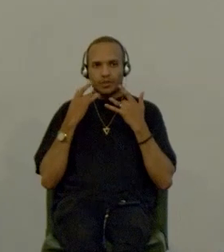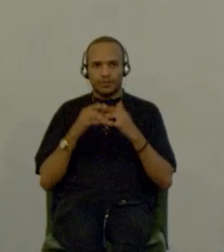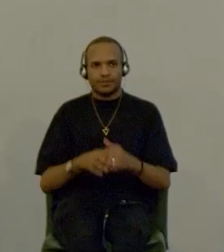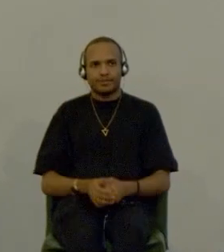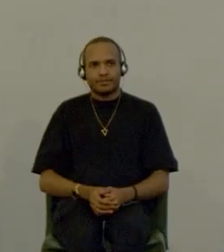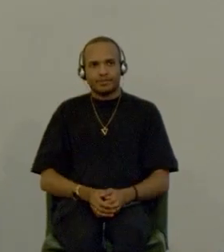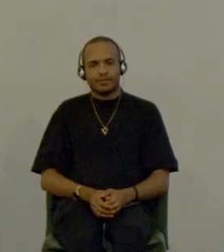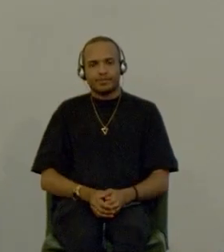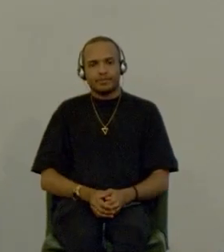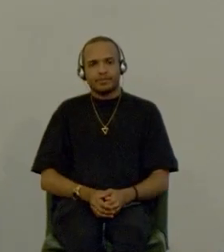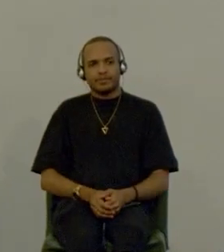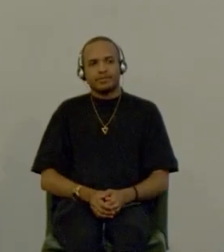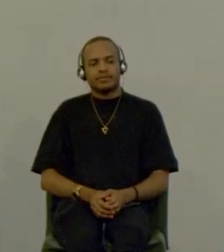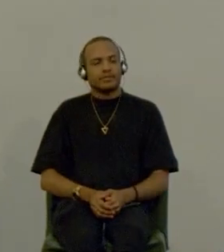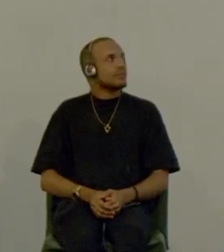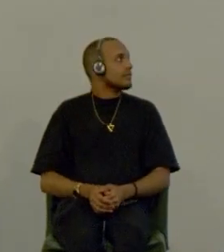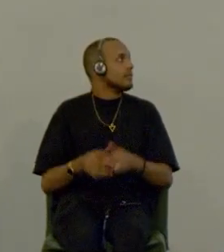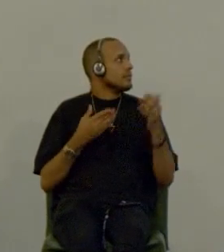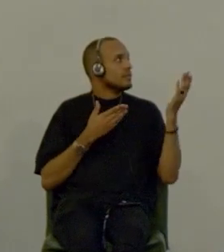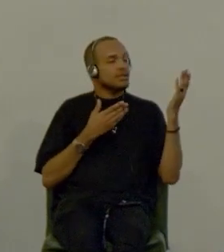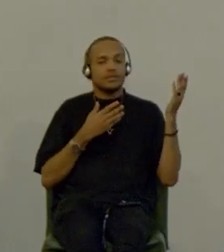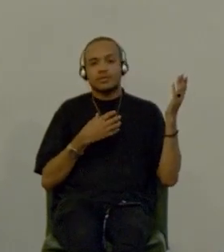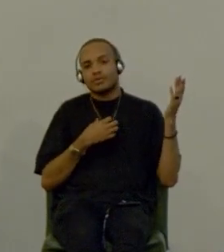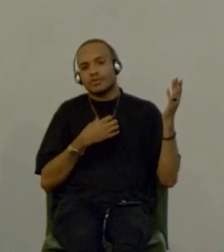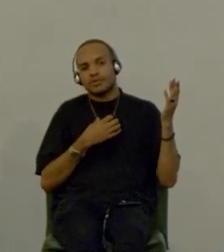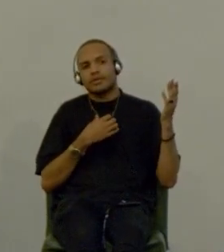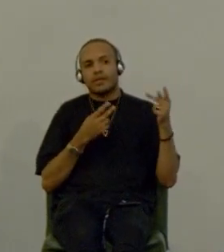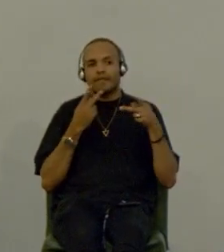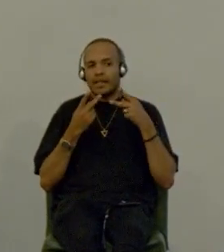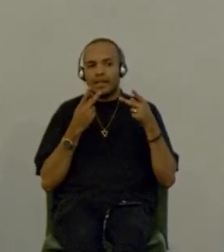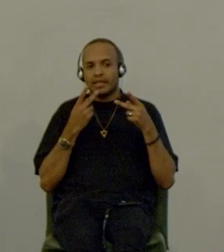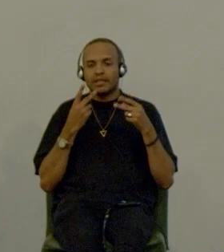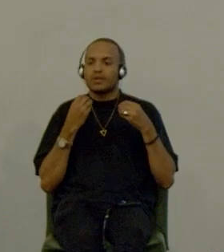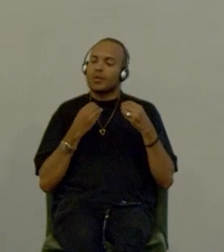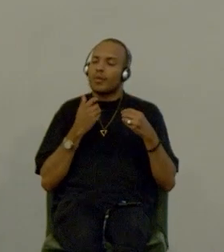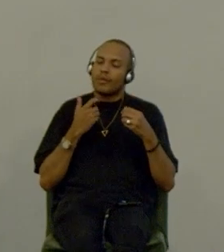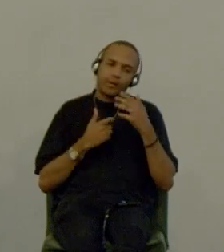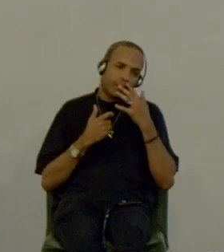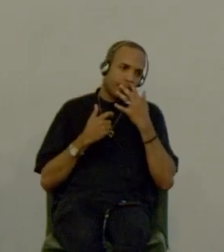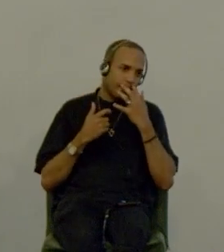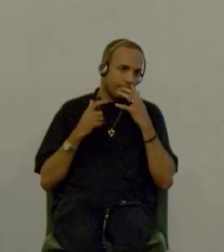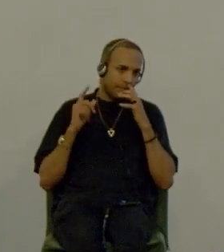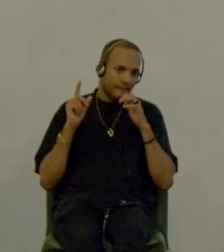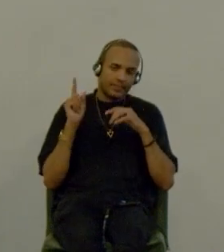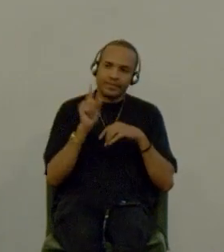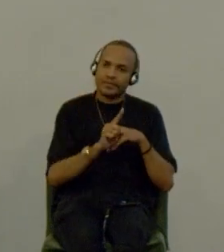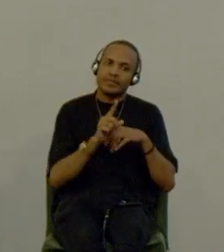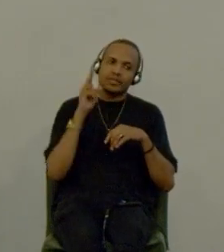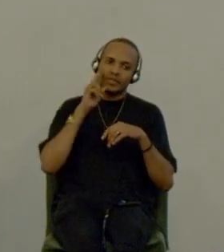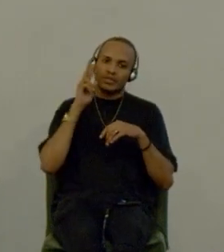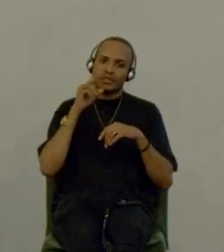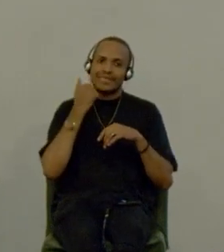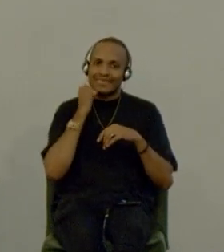ça, c'est une manière de parler de là d'où je viens. Je viens de l'histoire des sciences et de l'histoire de la cartographie. Ça, c'est